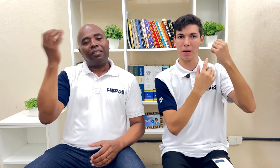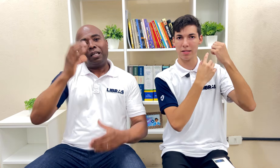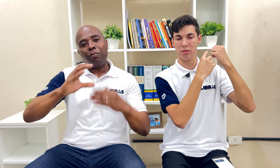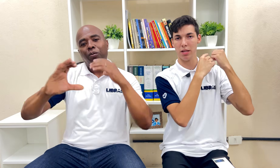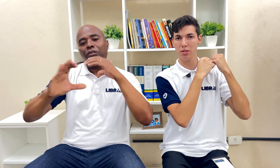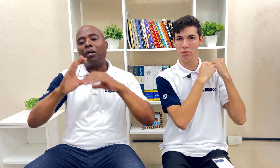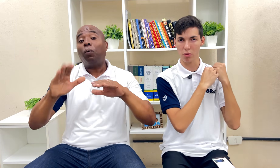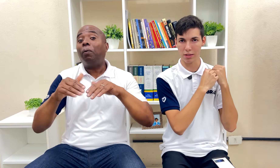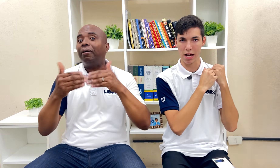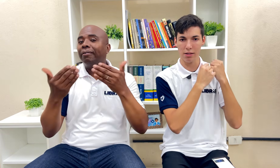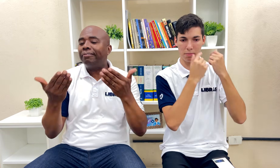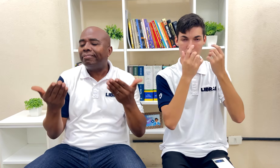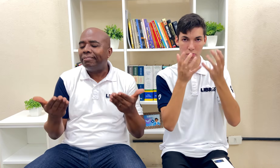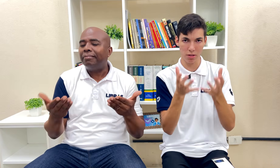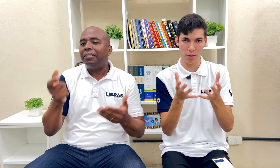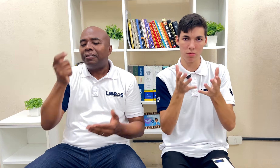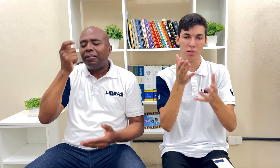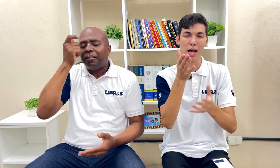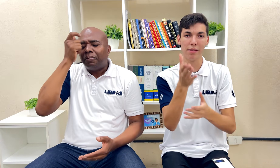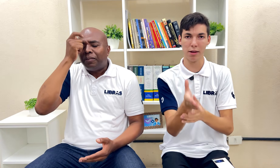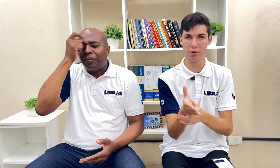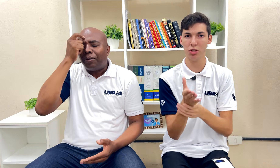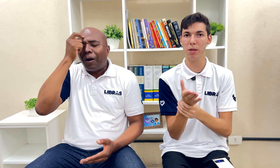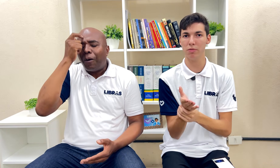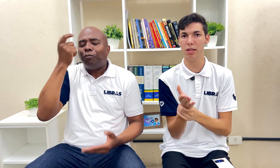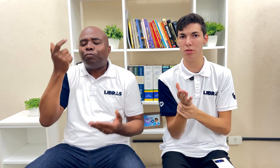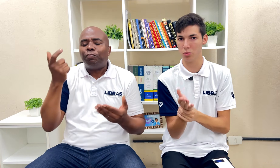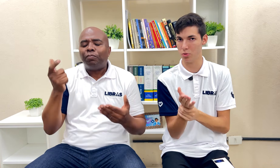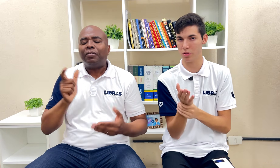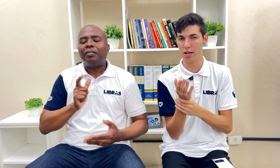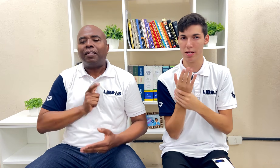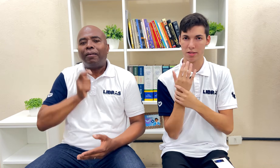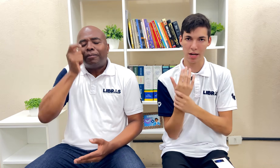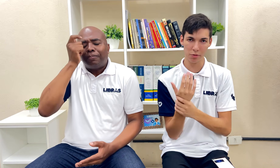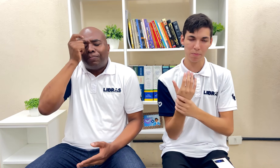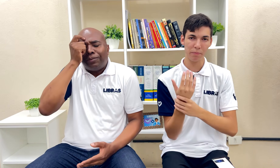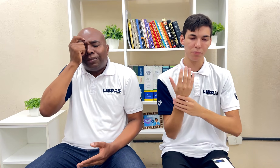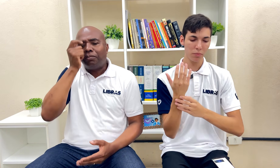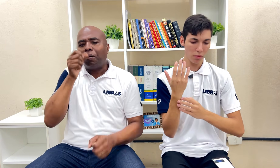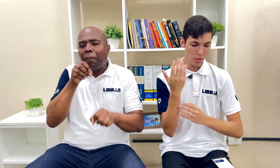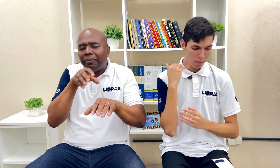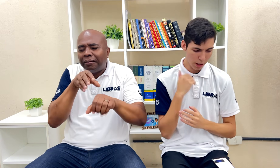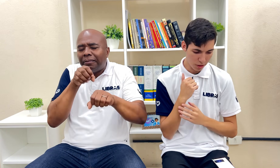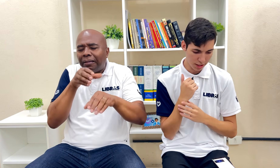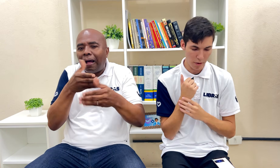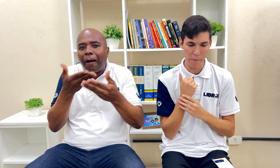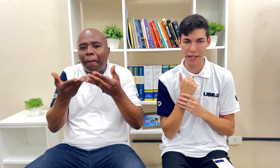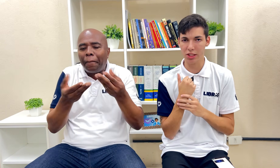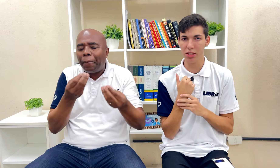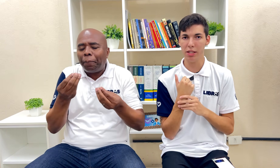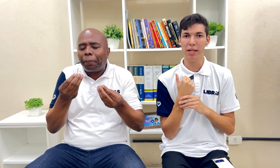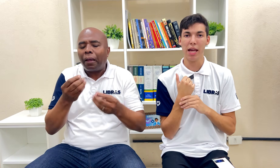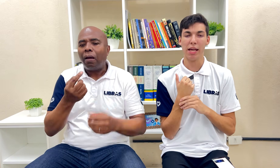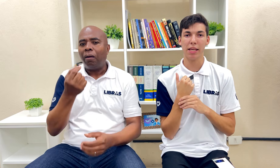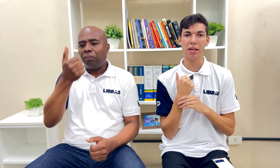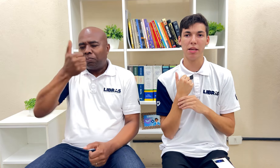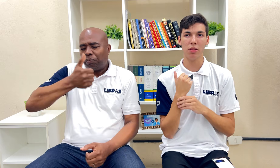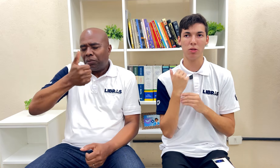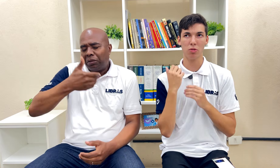passado desde o altar para suas mãos até o entendimento daqueles surdos, certo? Uma coisa que eu aprendi é que nós somos